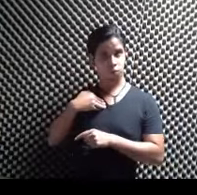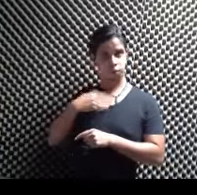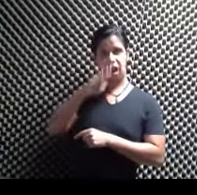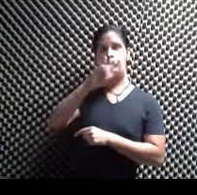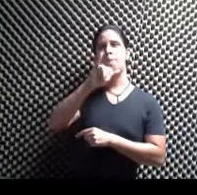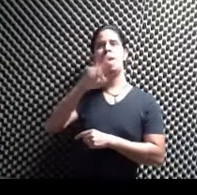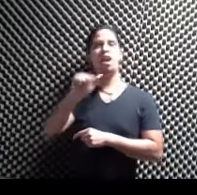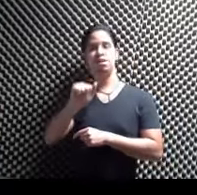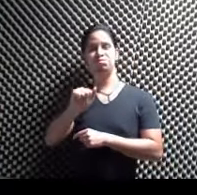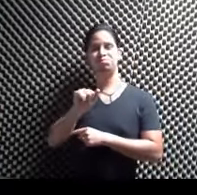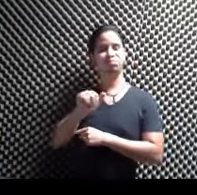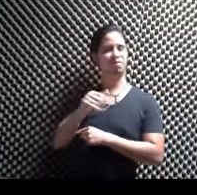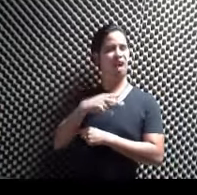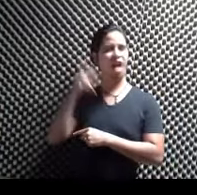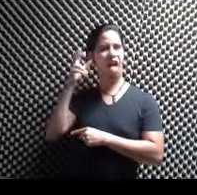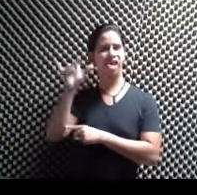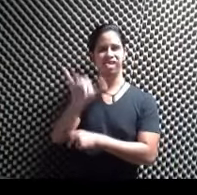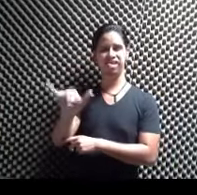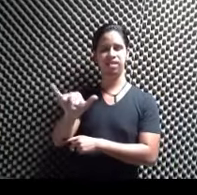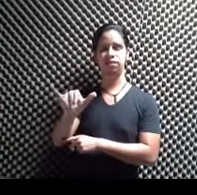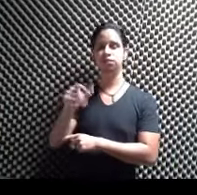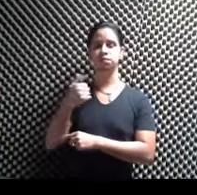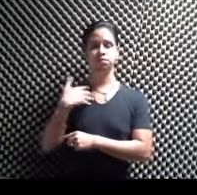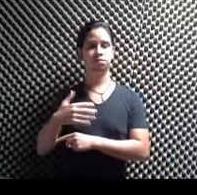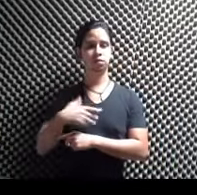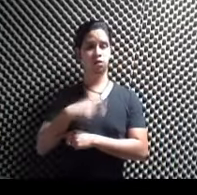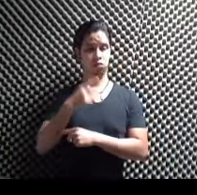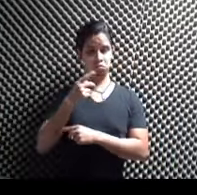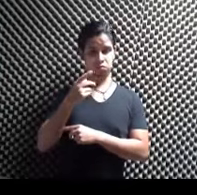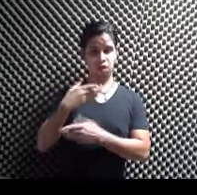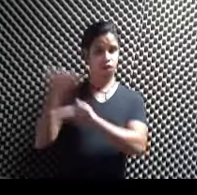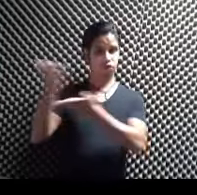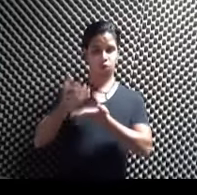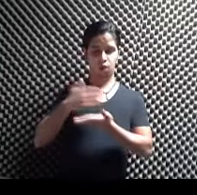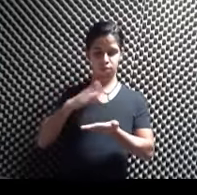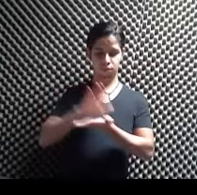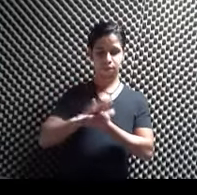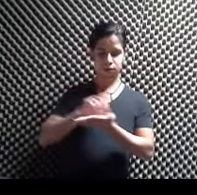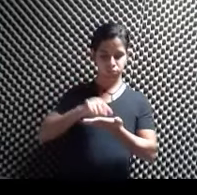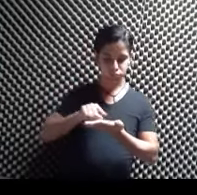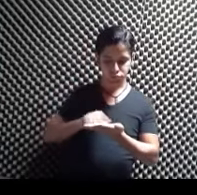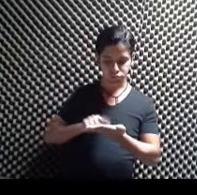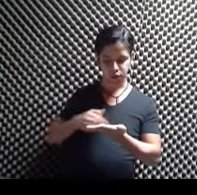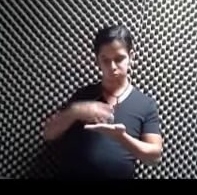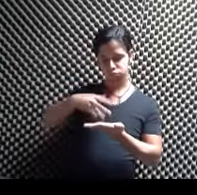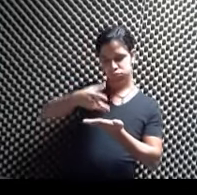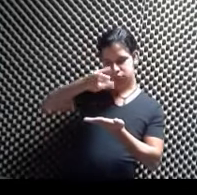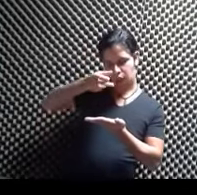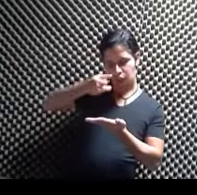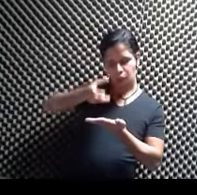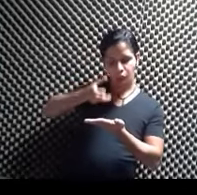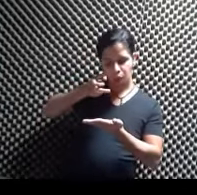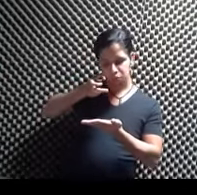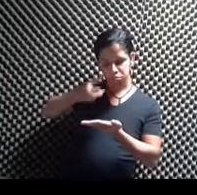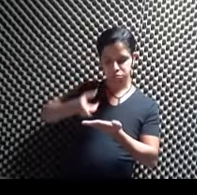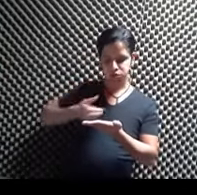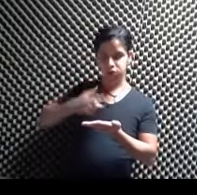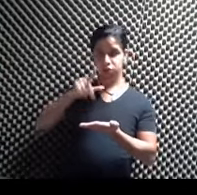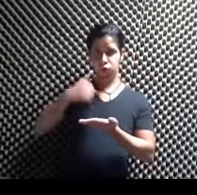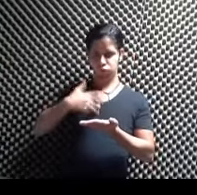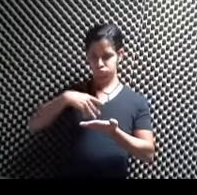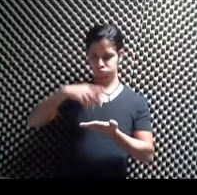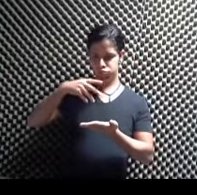Y entonces me reúno con él y me ofrece el personaje. Bueno, pues sí, déjame leerlo y qué sé yo. Una vez me dice que Celso está en el corto, pues dije, pues sí, vamos a hacerlo.